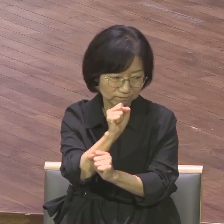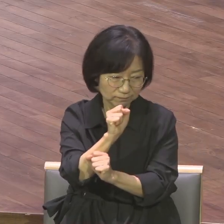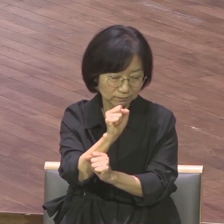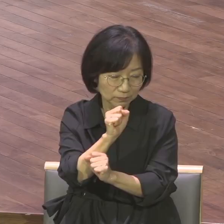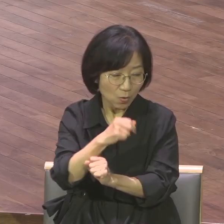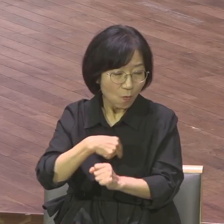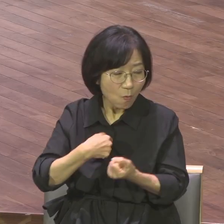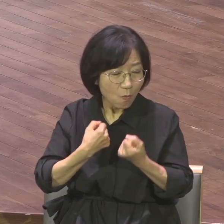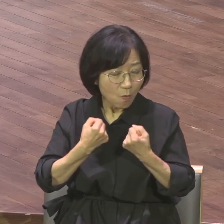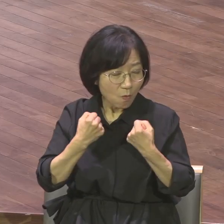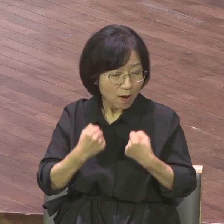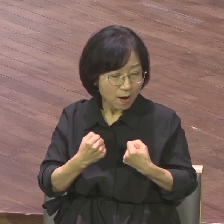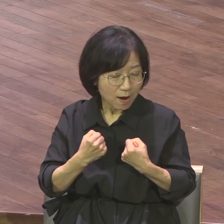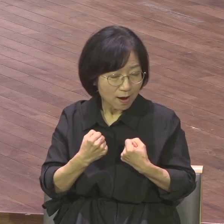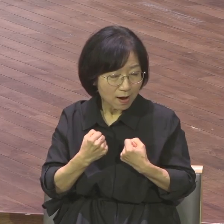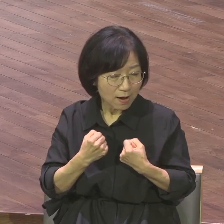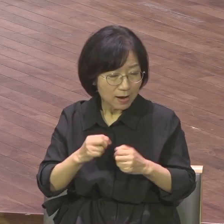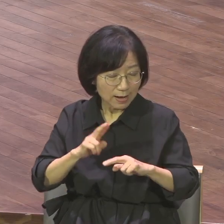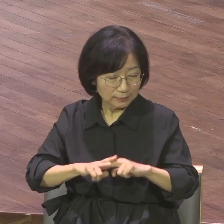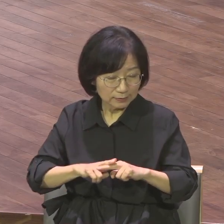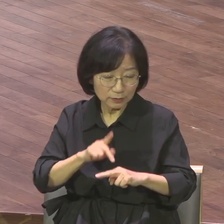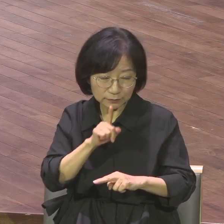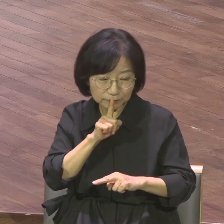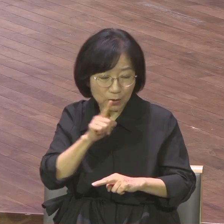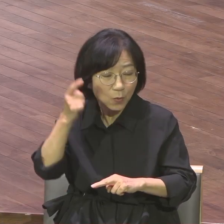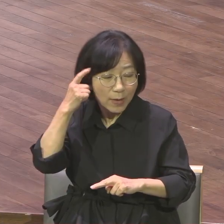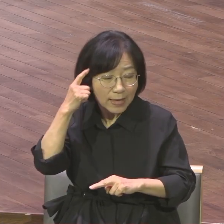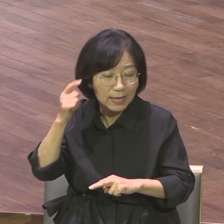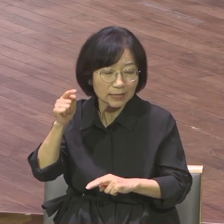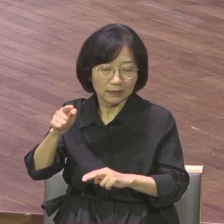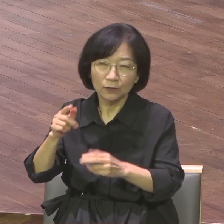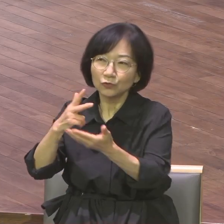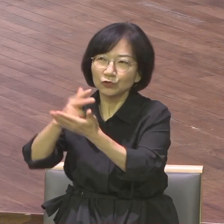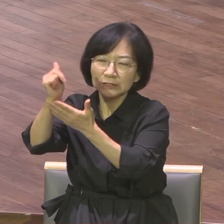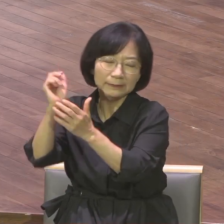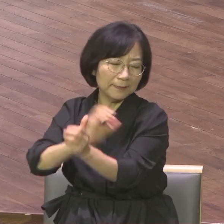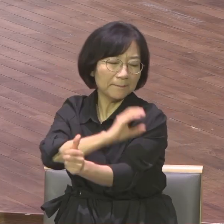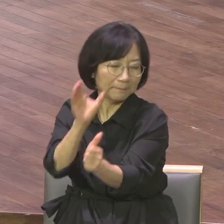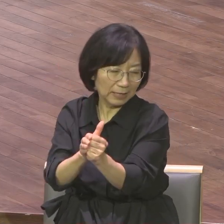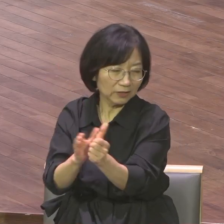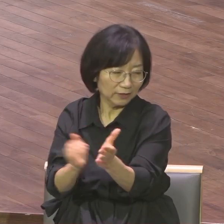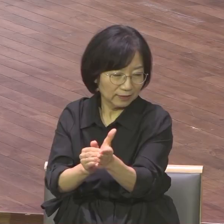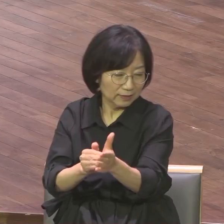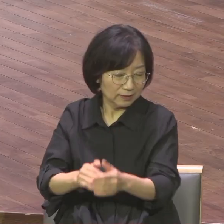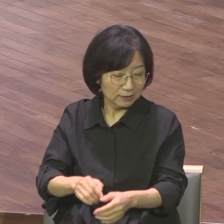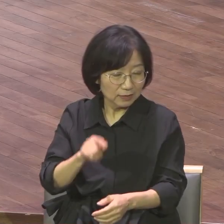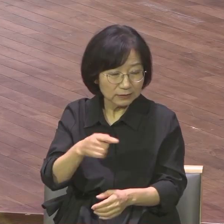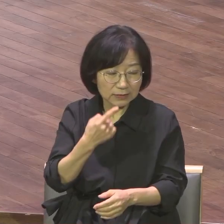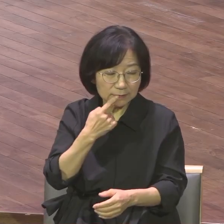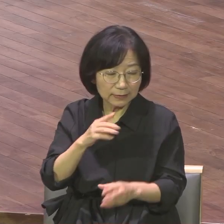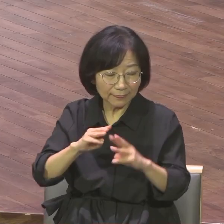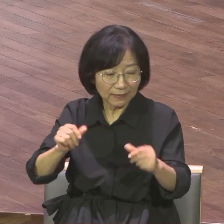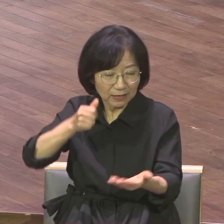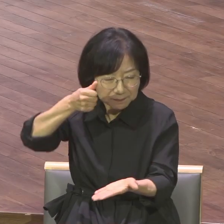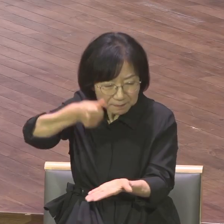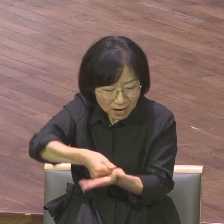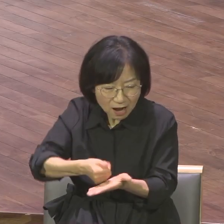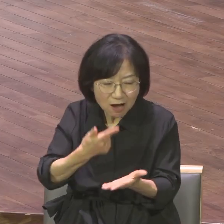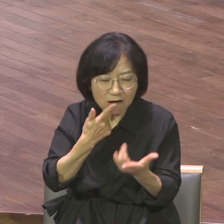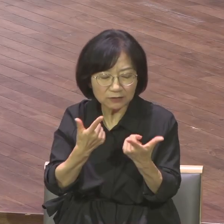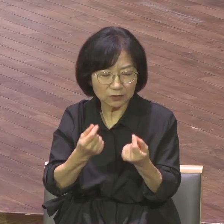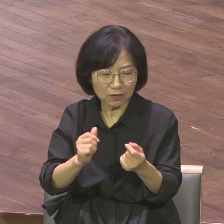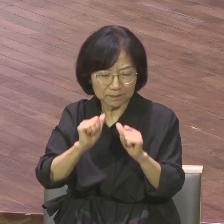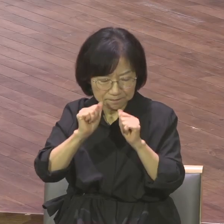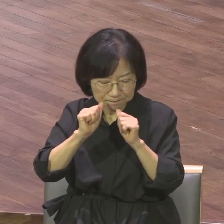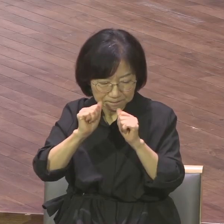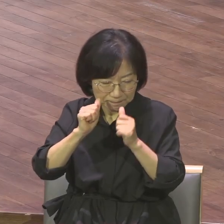좋으니 혼자 앉아서 잠잠할 것은 주께서 그것을 그에게 메우셨습니다. 그대의 입을 땅에 뒷거래